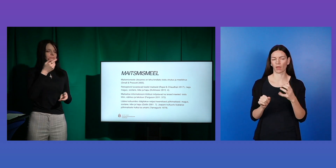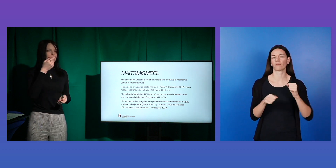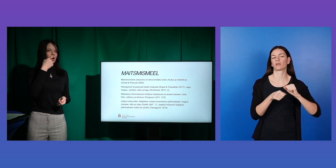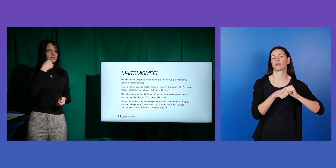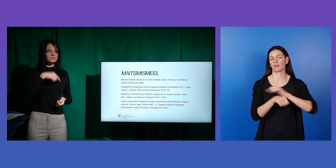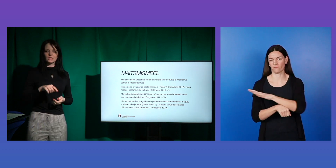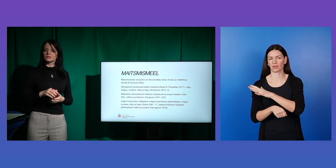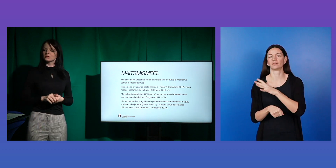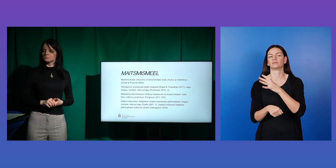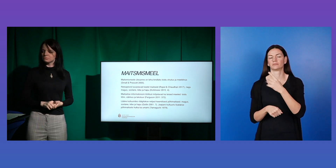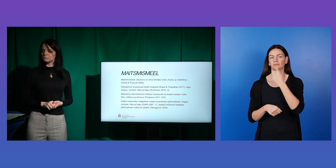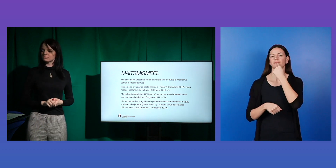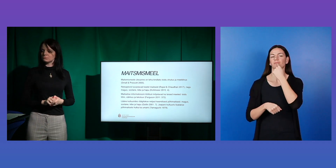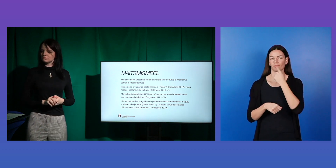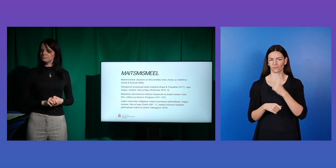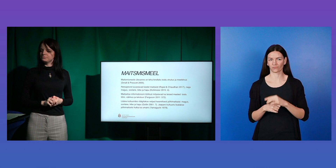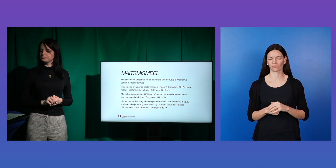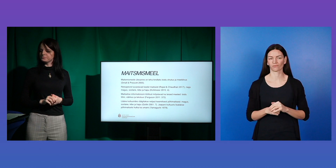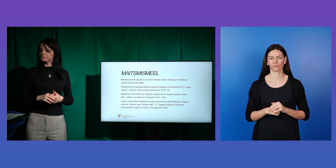veel mõjutavad